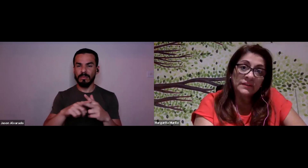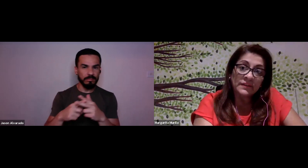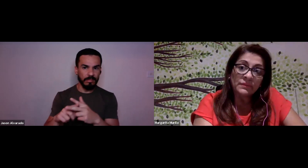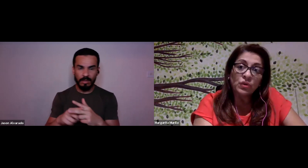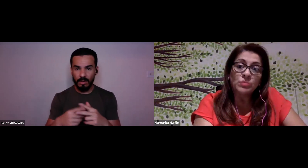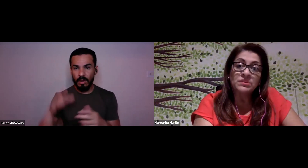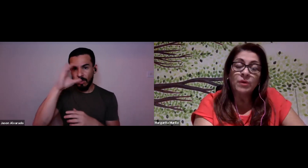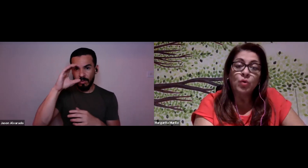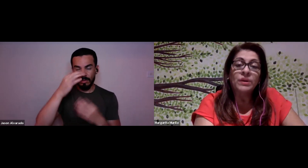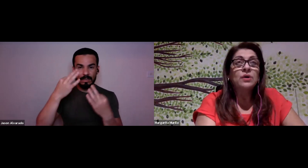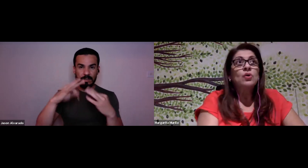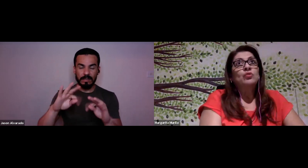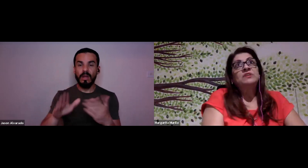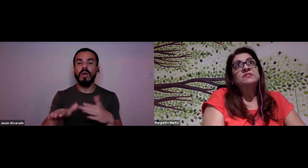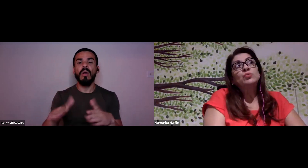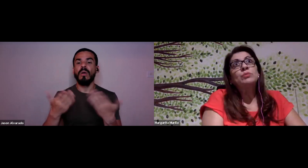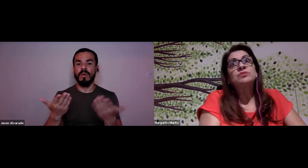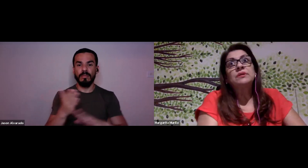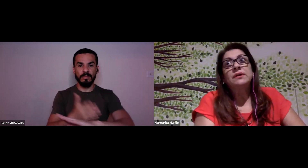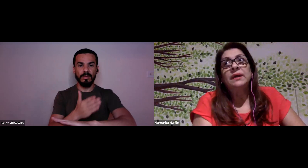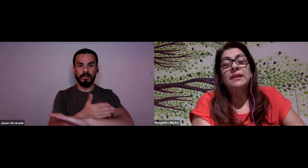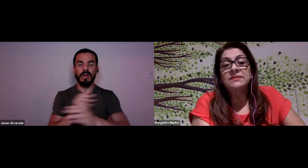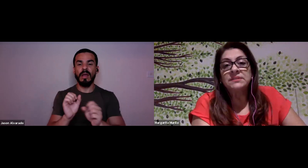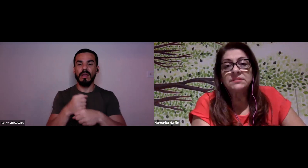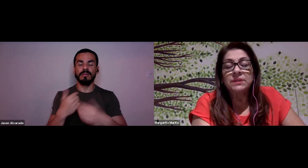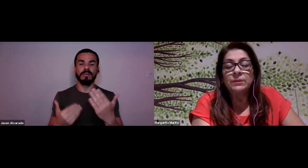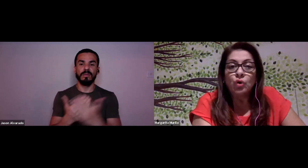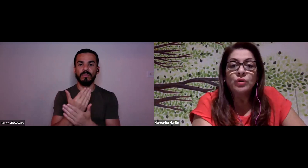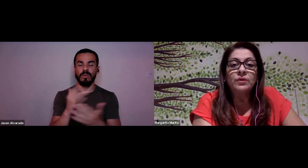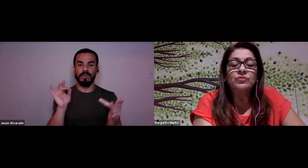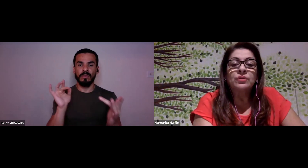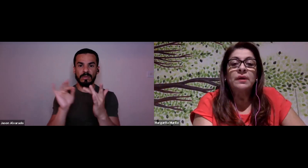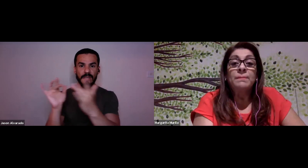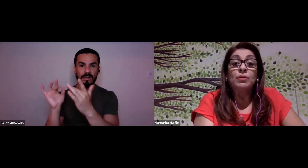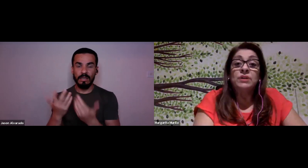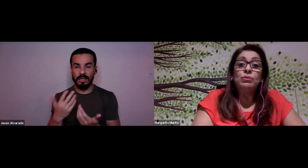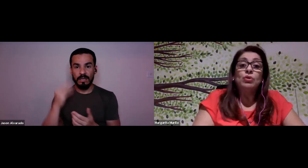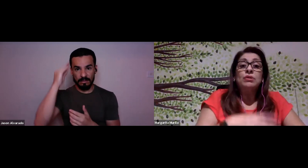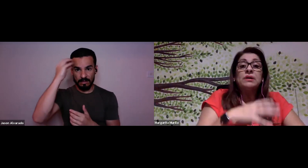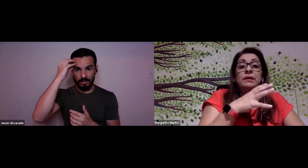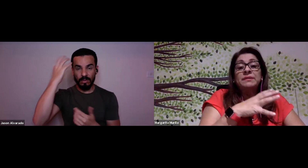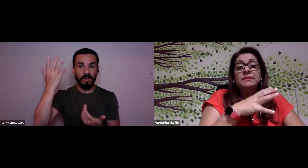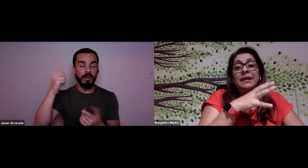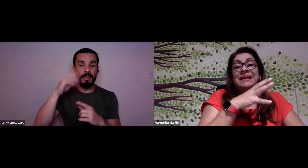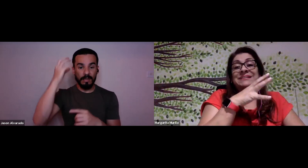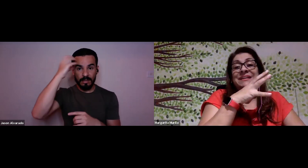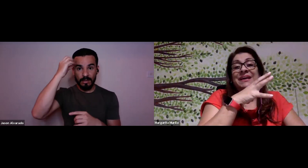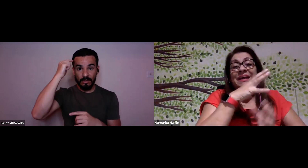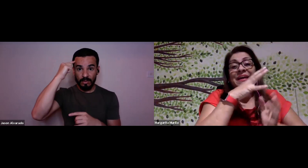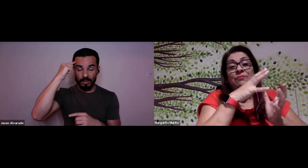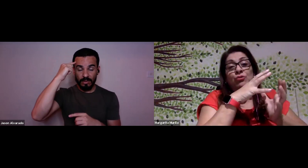Buscar tratar de ver cómo se mejora o se hacen nuevos enlaces neurológicos pero neurológicamente